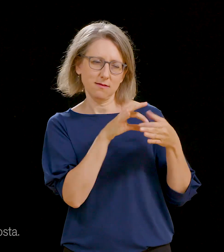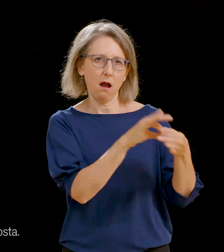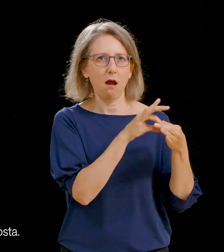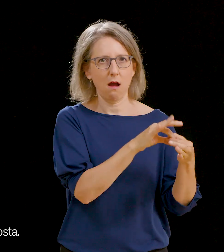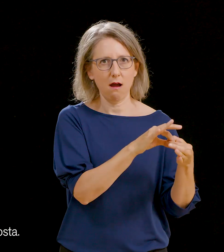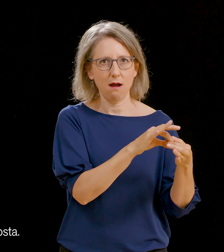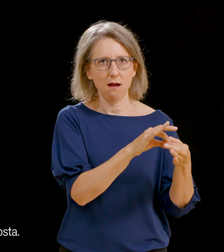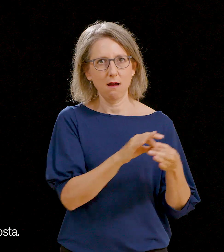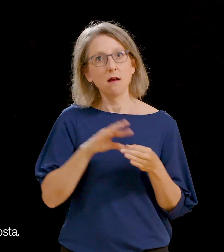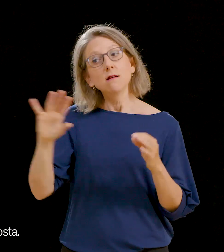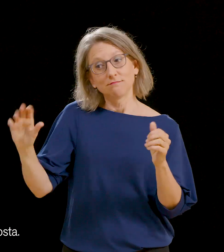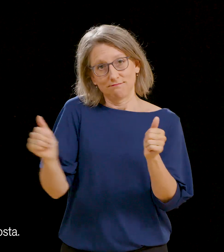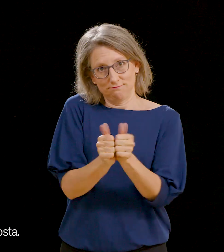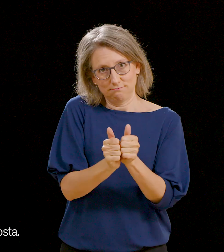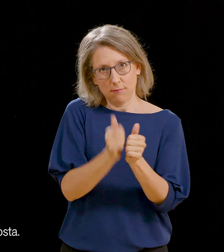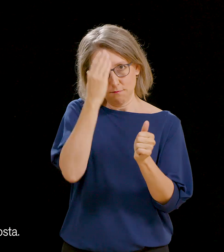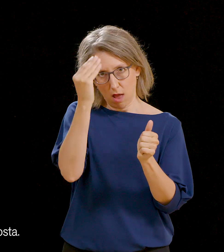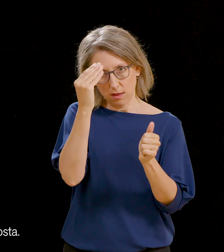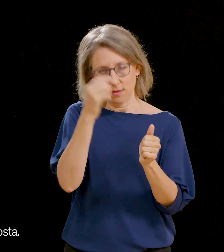Er ist liiert mit Aufnahmeleiter Costa.